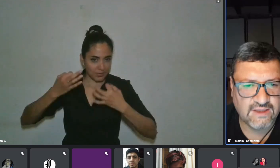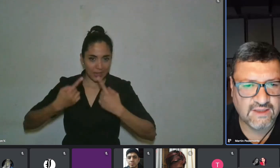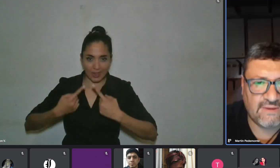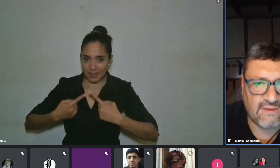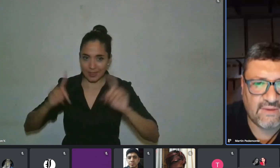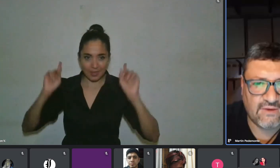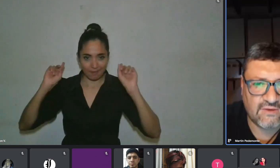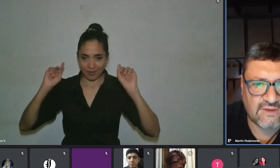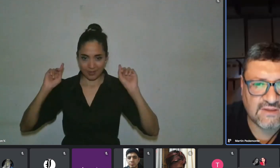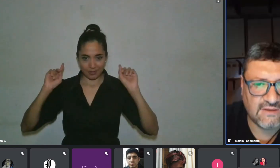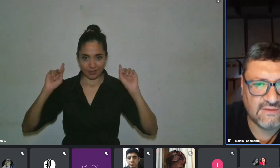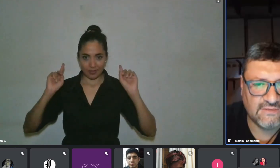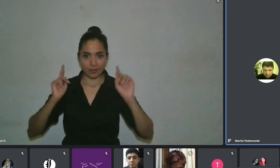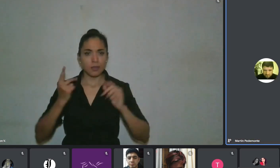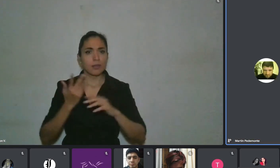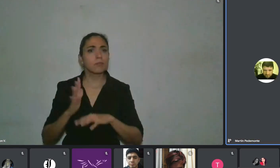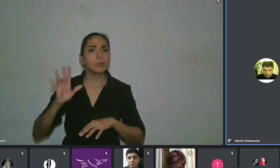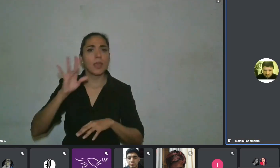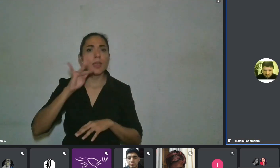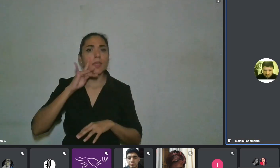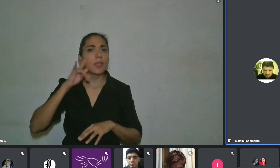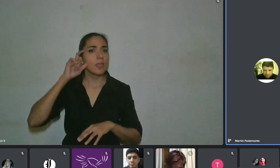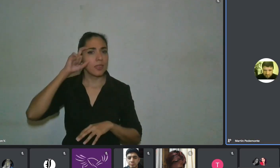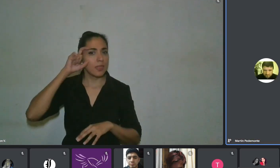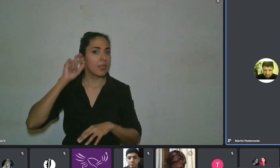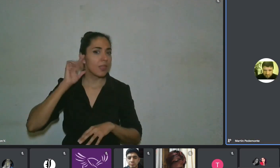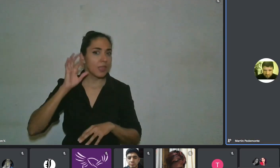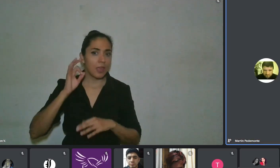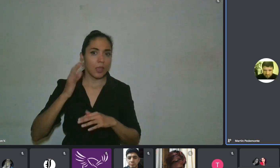Sí, levantó la mano Diego Ricci.